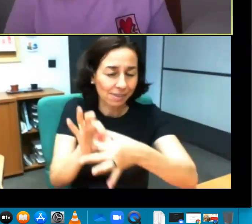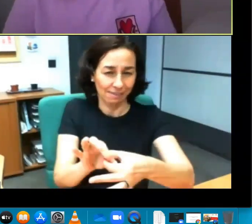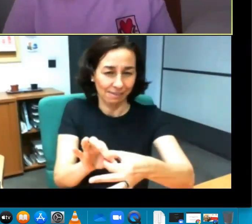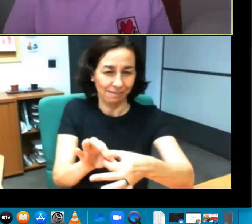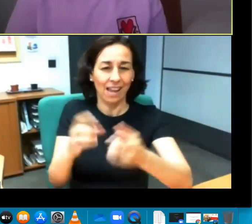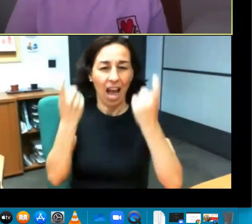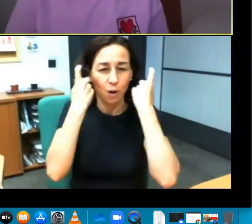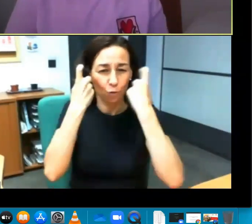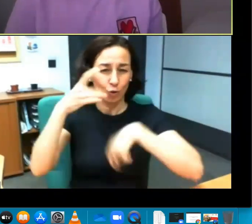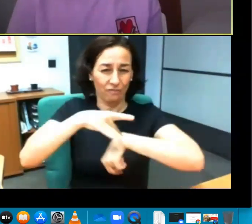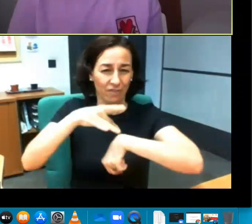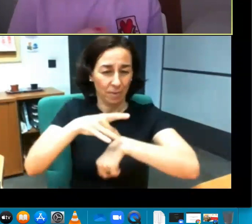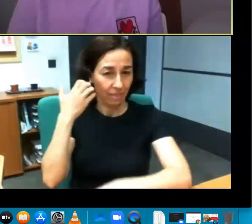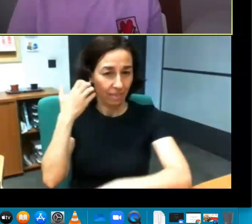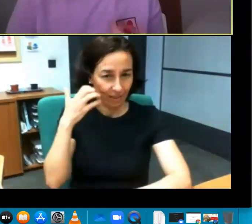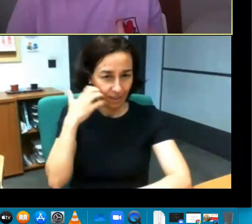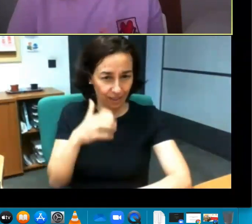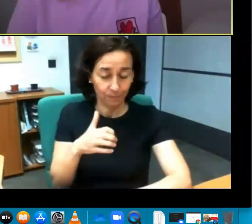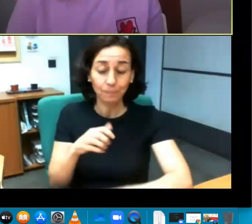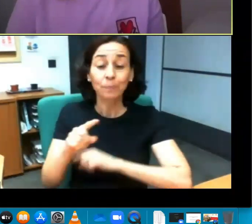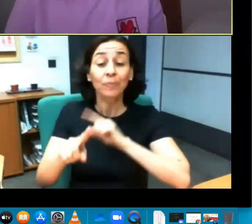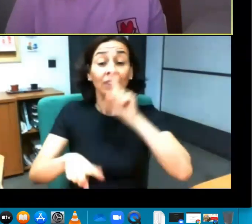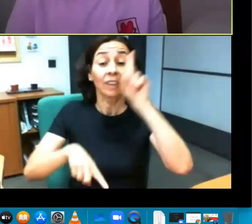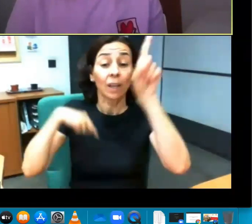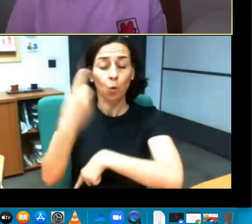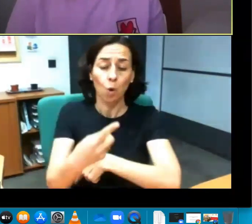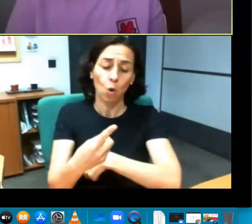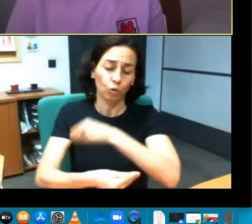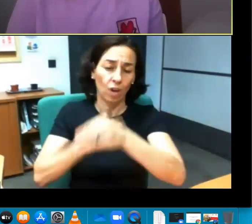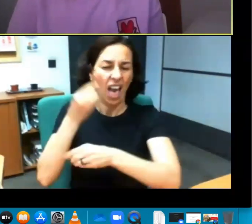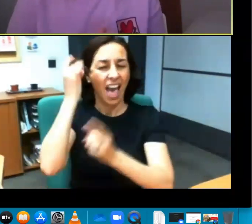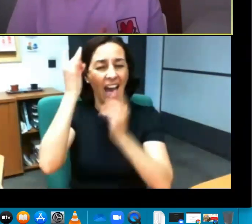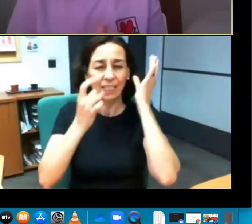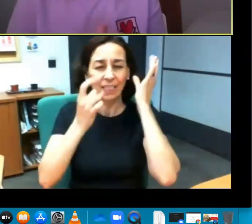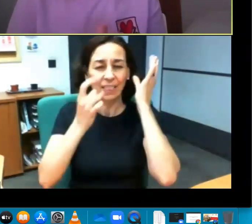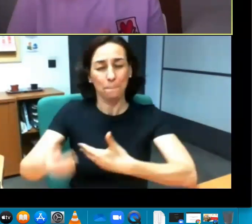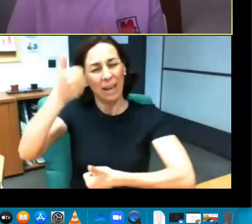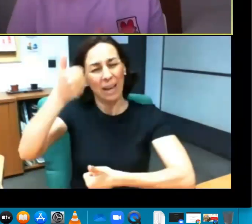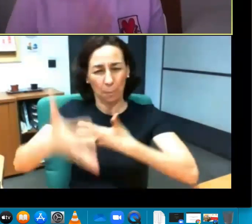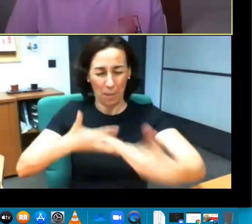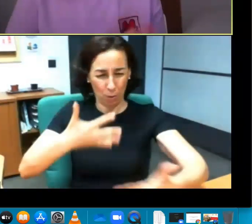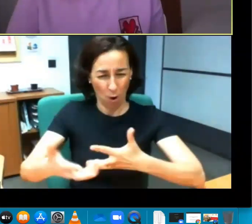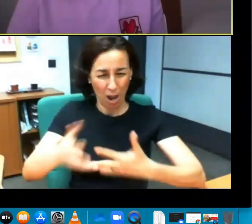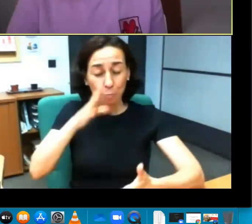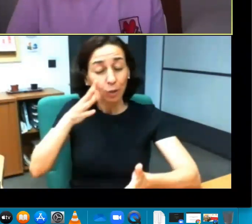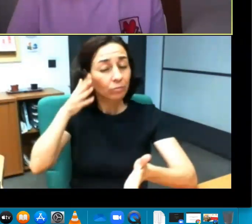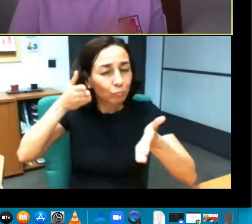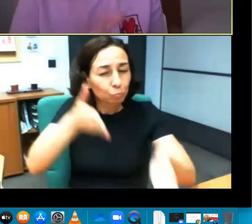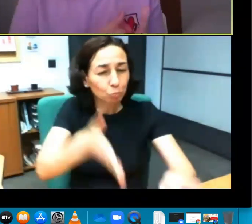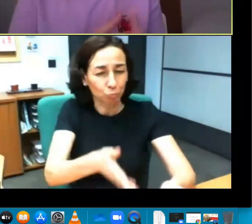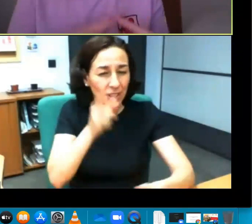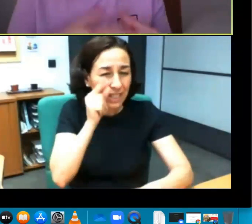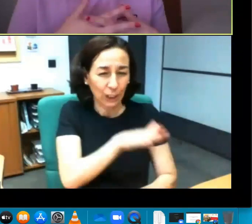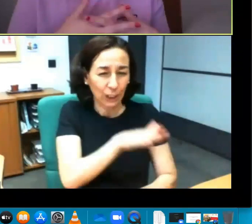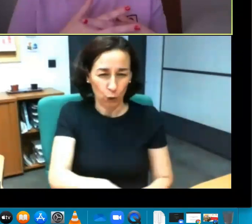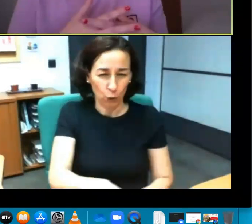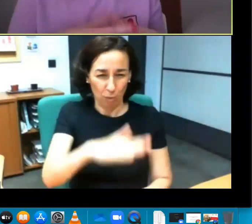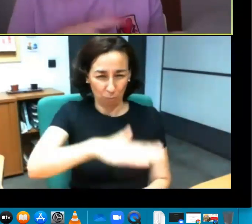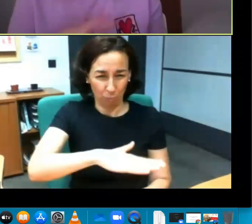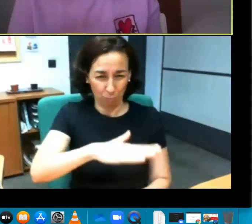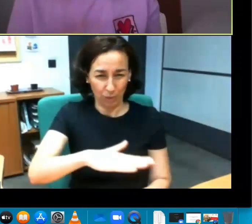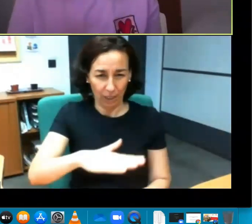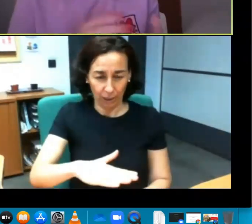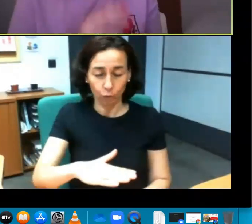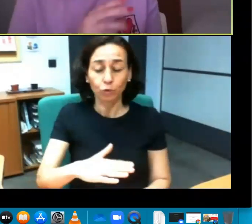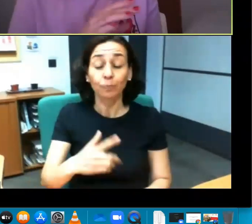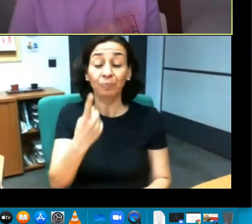continuación se realiza una actividad más manual, ya que es la destinada a los más pequeños. se ponen 3